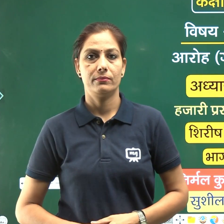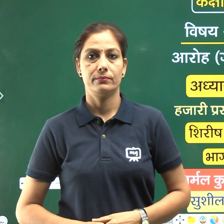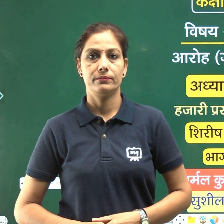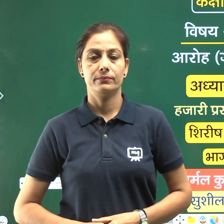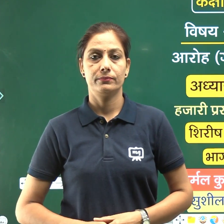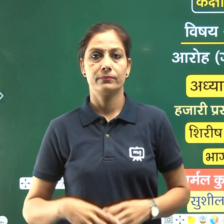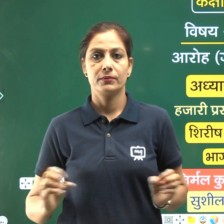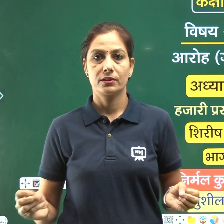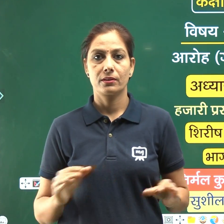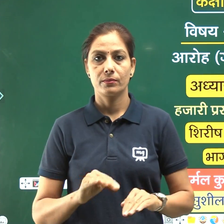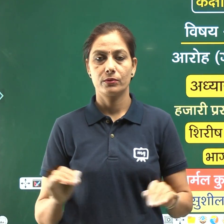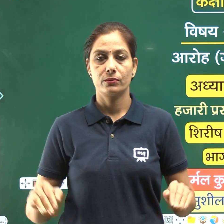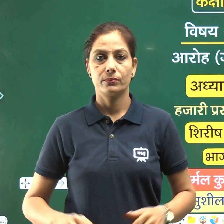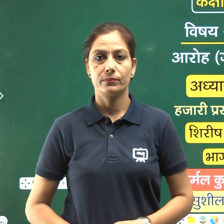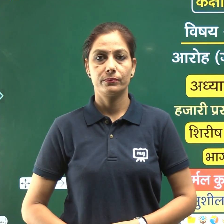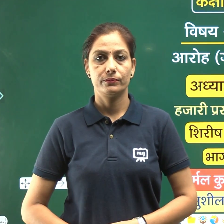शुरू करें बच्चों।